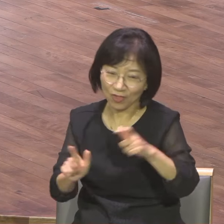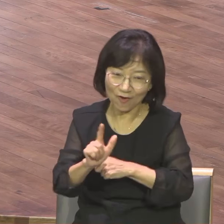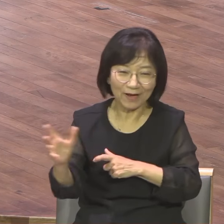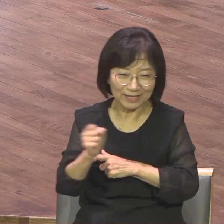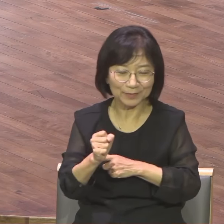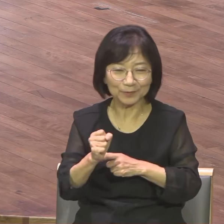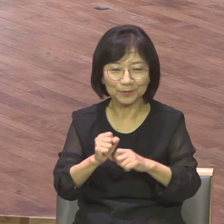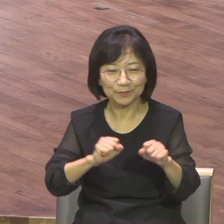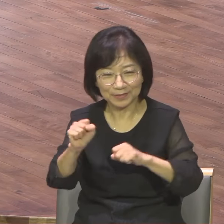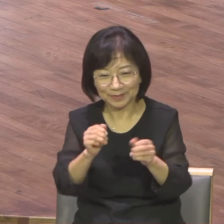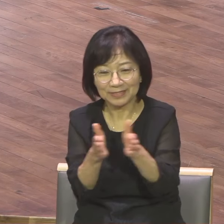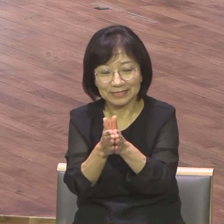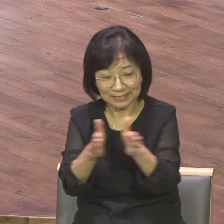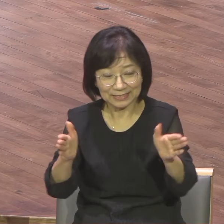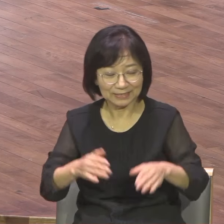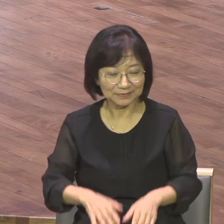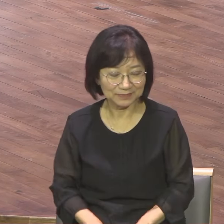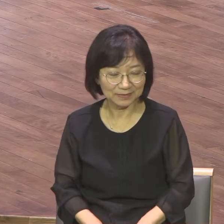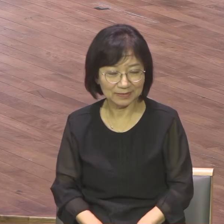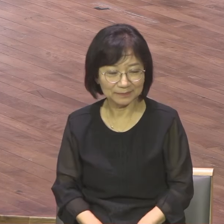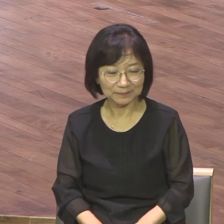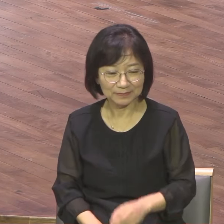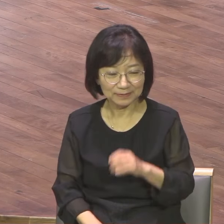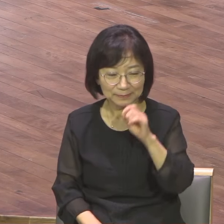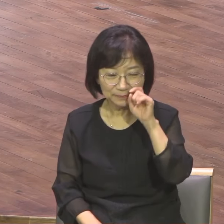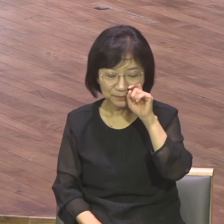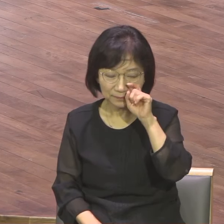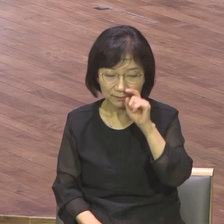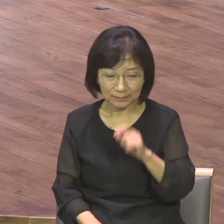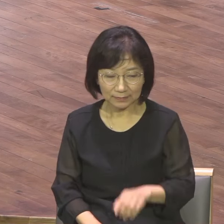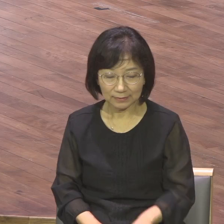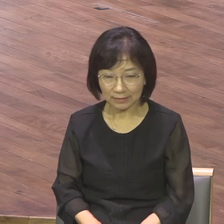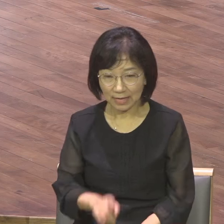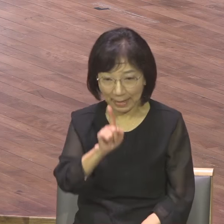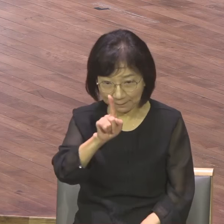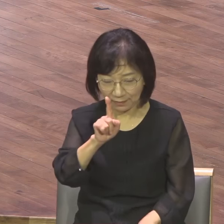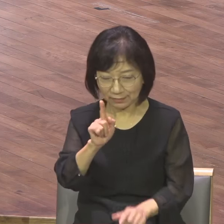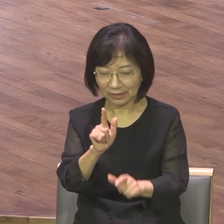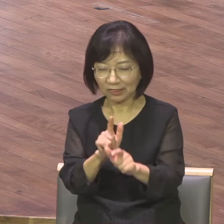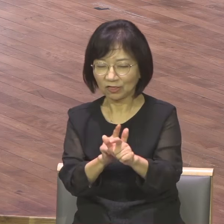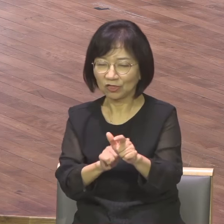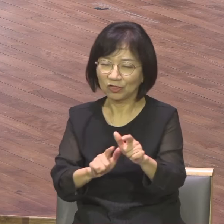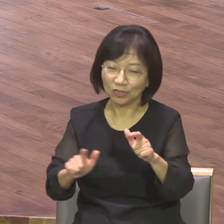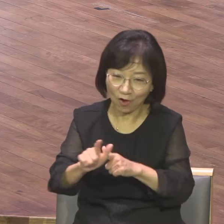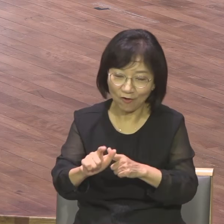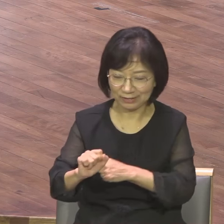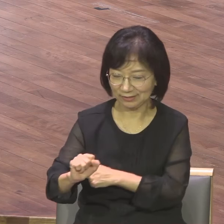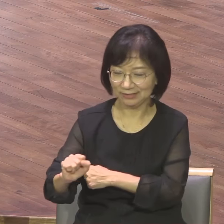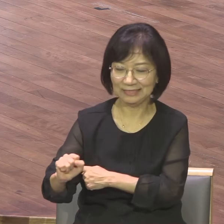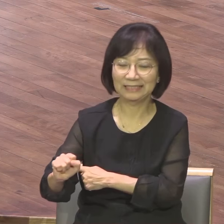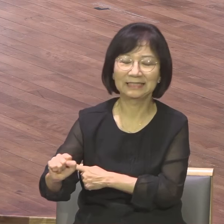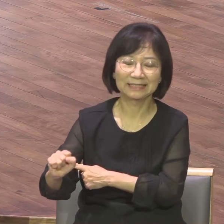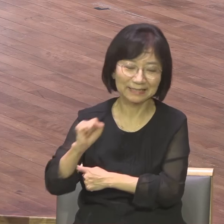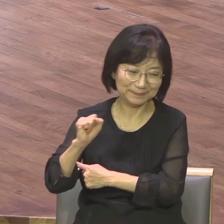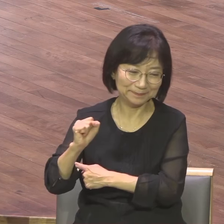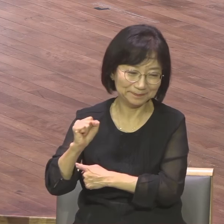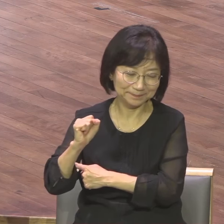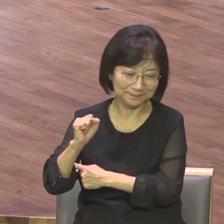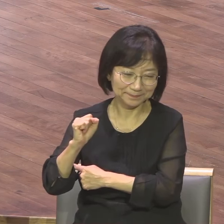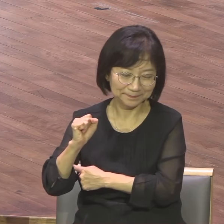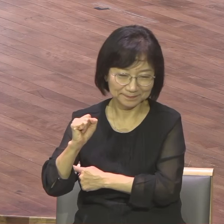이 메시지를 언급했는데, 이 중에 언급해 한 번 더의 힘, 한 번 더, the power of one